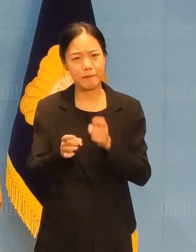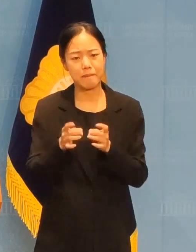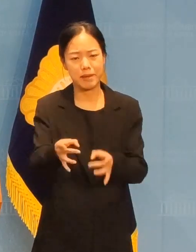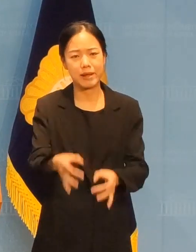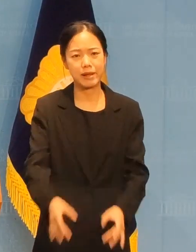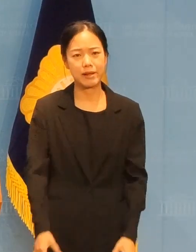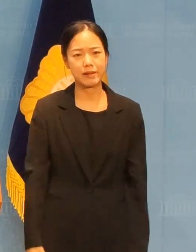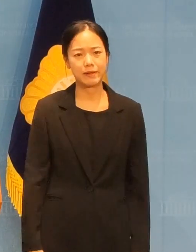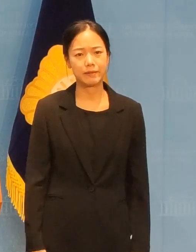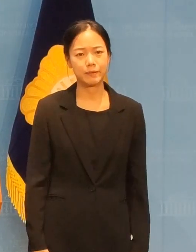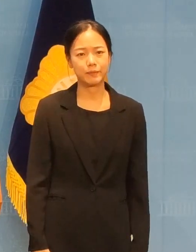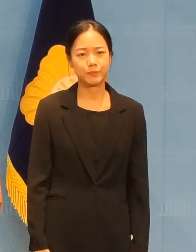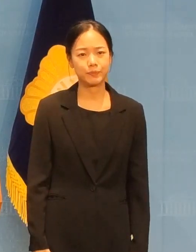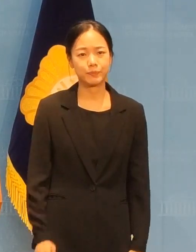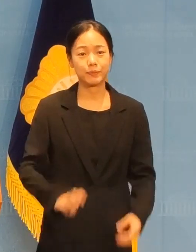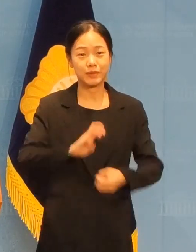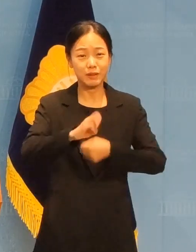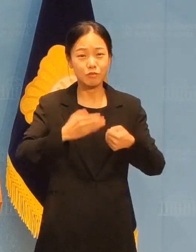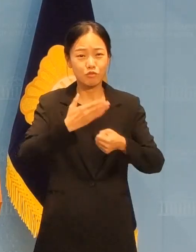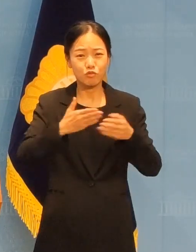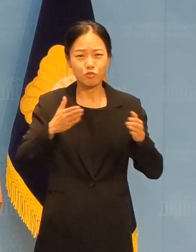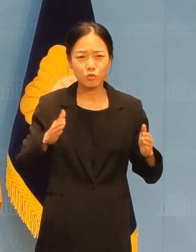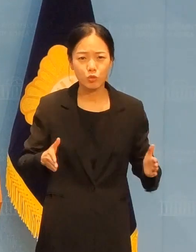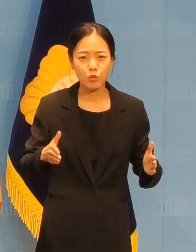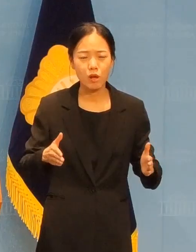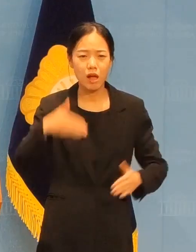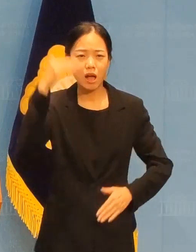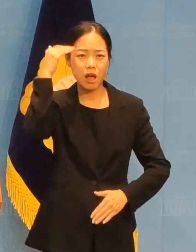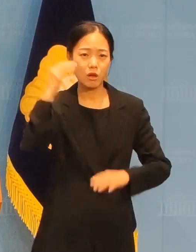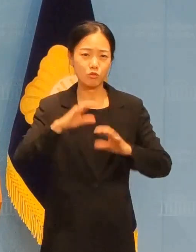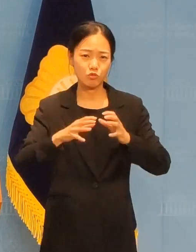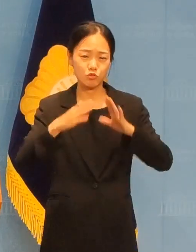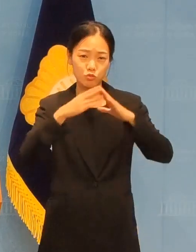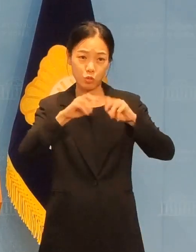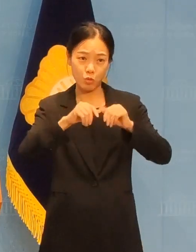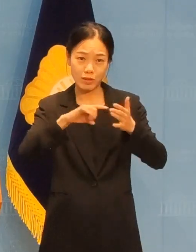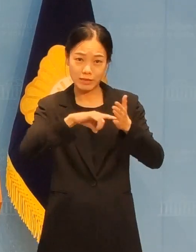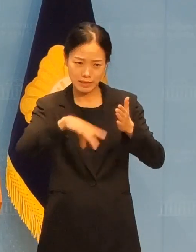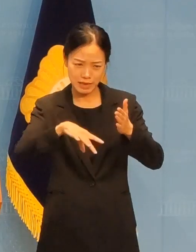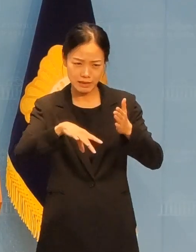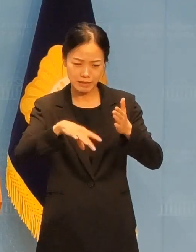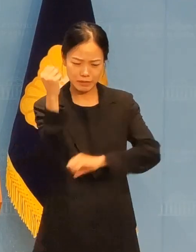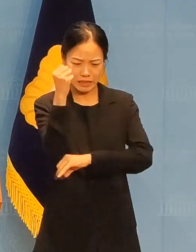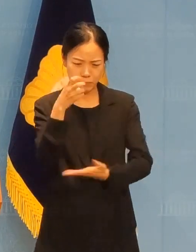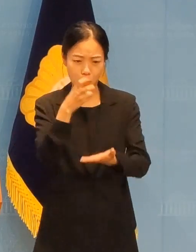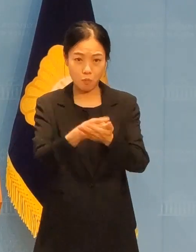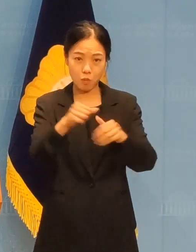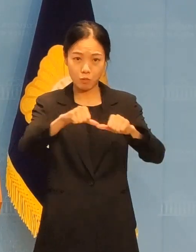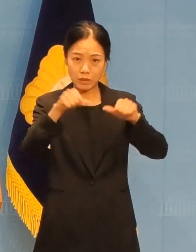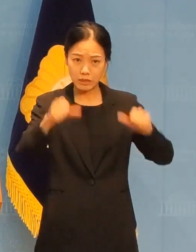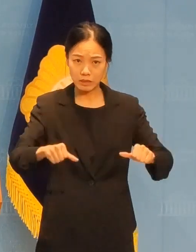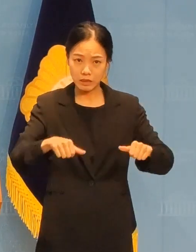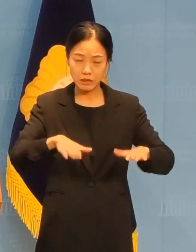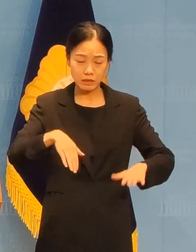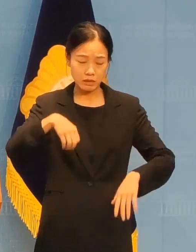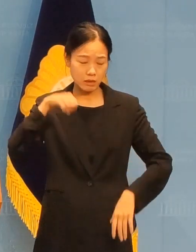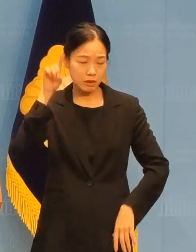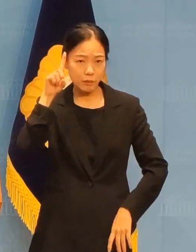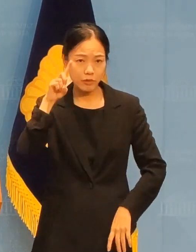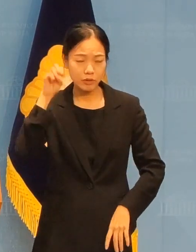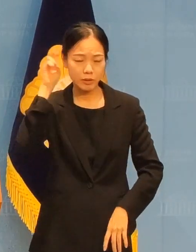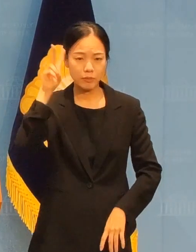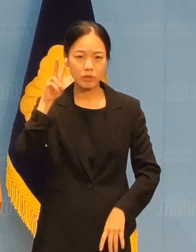드러났습니다. 39년간 유지되어 온 대한민국 부동산 세제의 기틀이 하루아침에 박살난